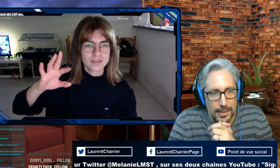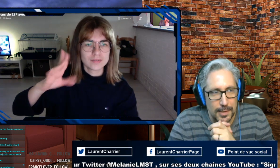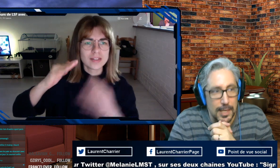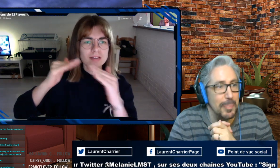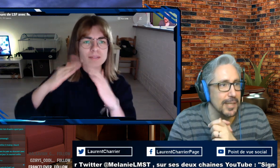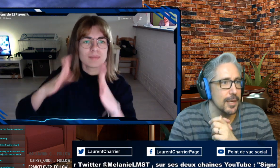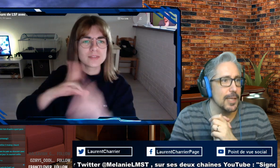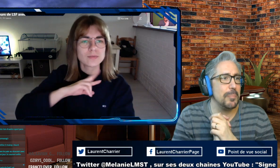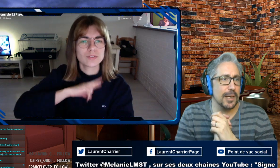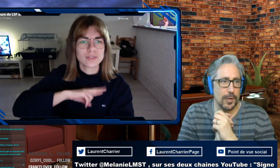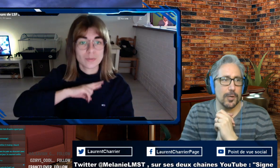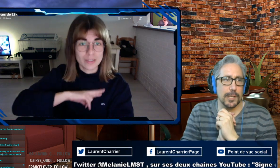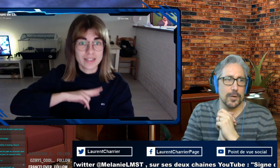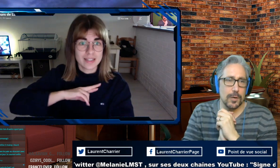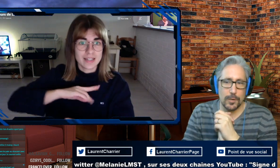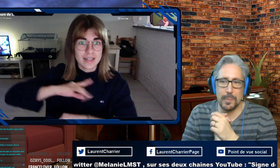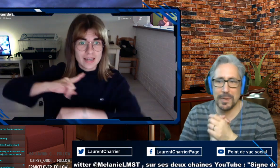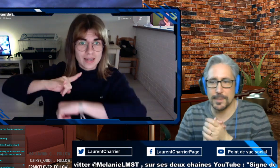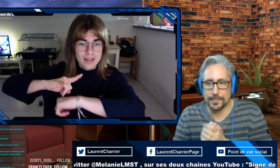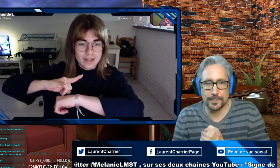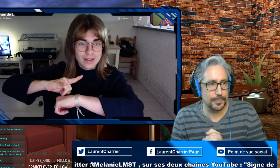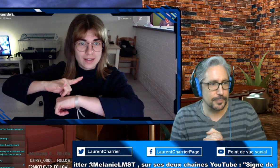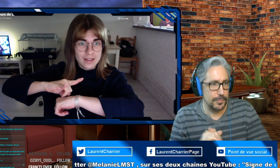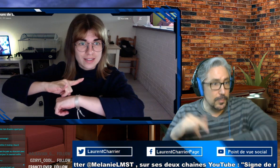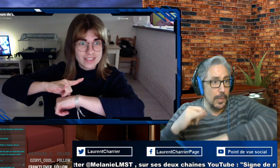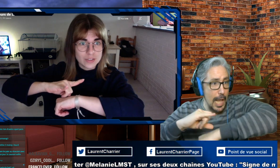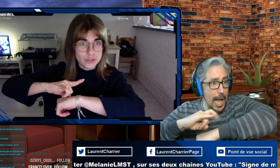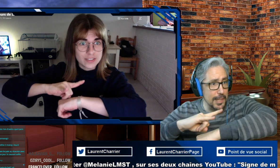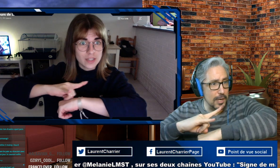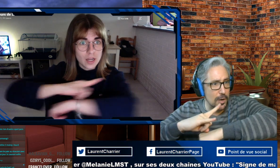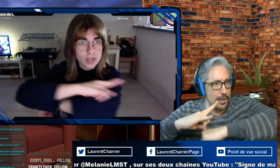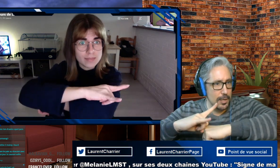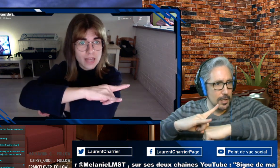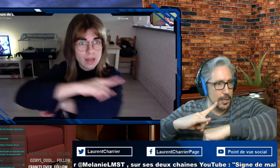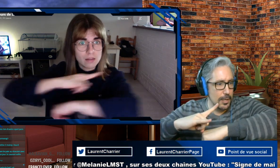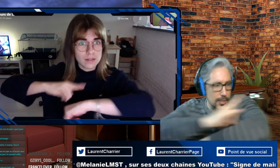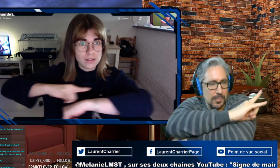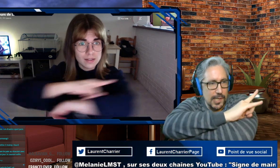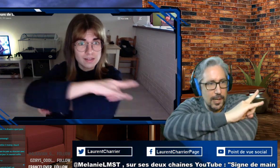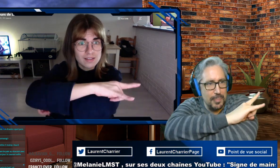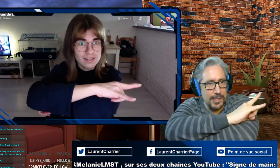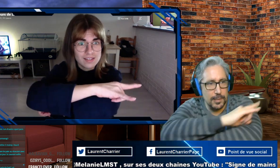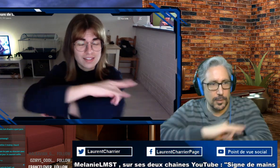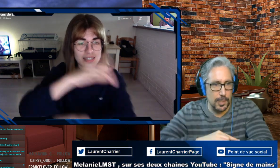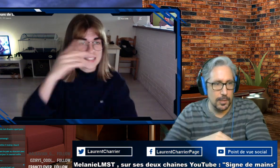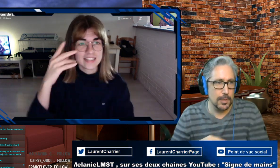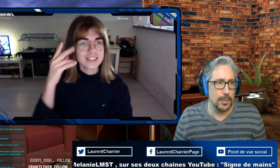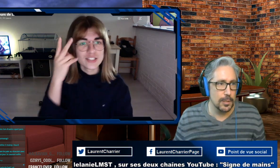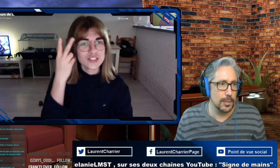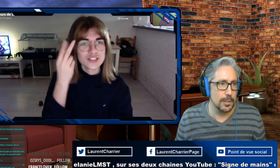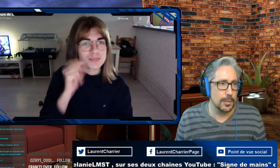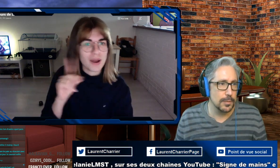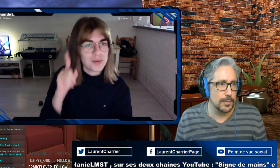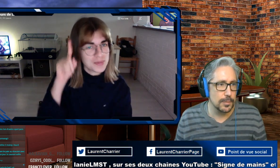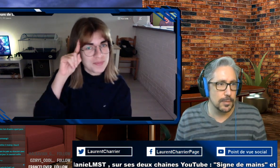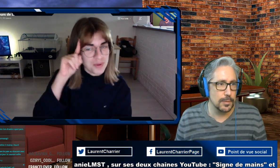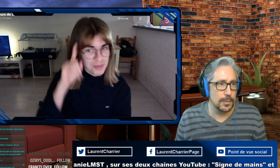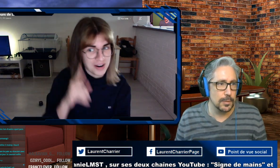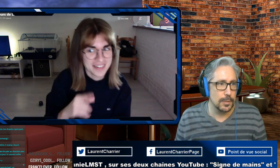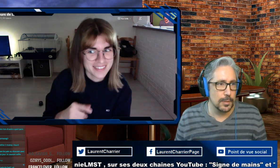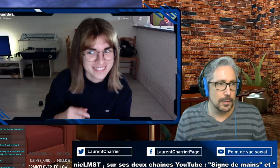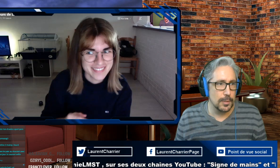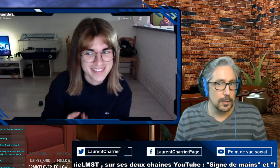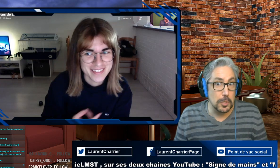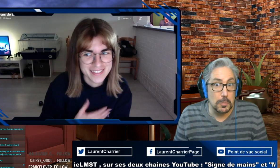E-H-P-A-D. EHPAD, EHPAD, ok, oui. D'accord, EHPAD. Il t'a dit. Ah, d'accord. Comme ça, EHPAD, ok. Il n'est pas coupé,